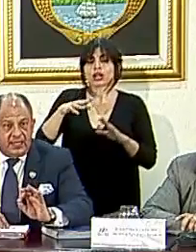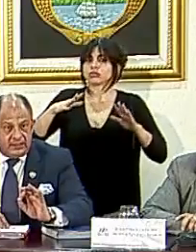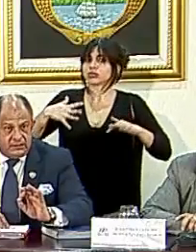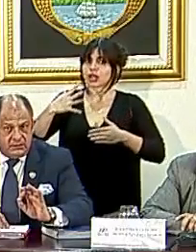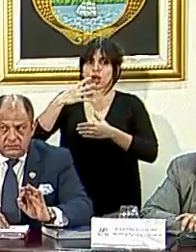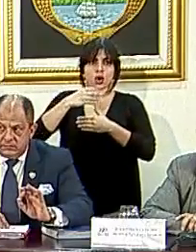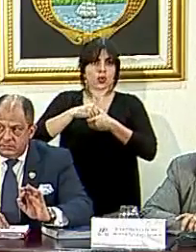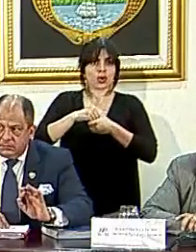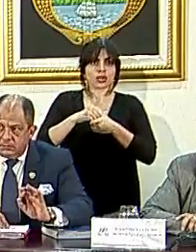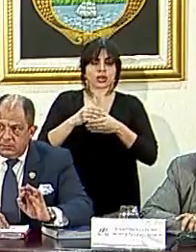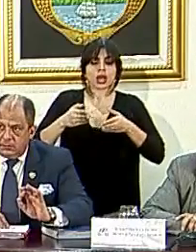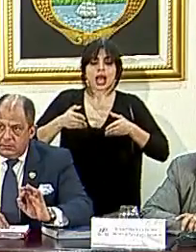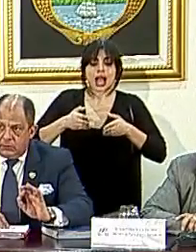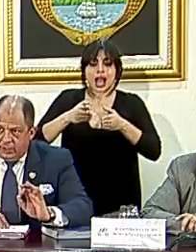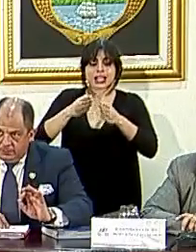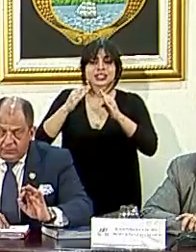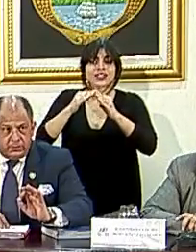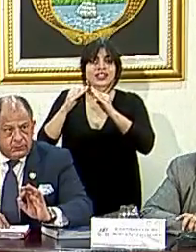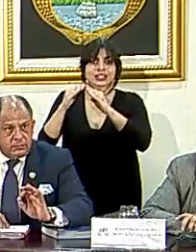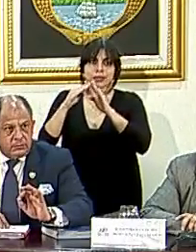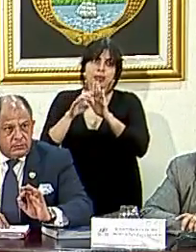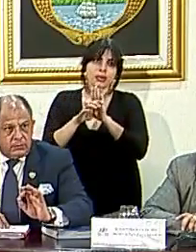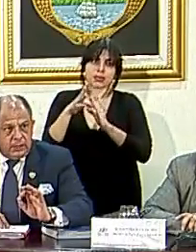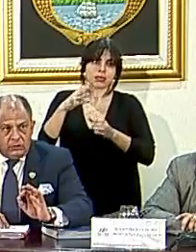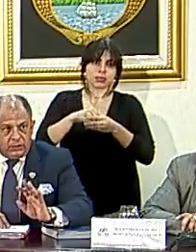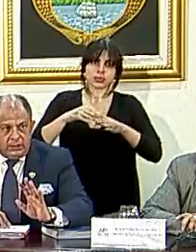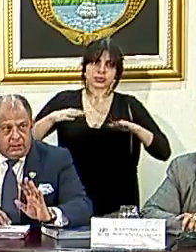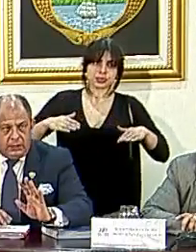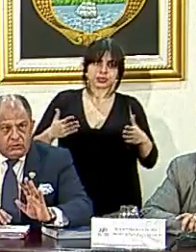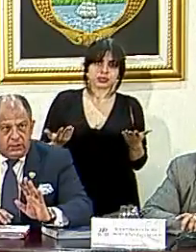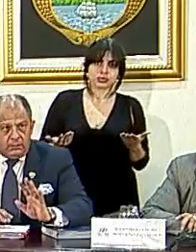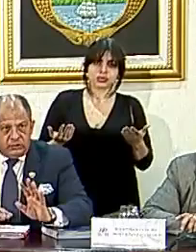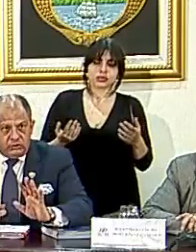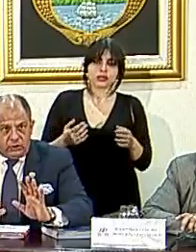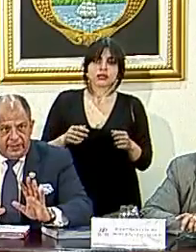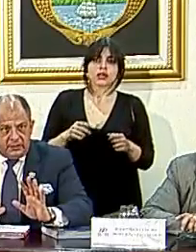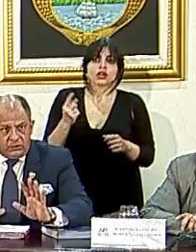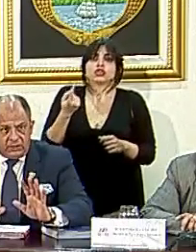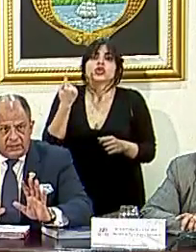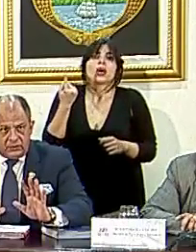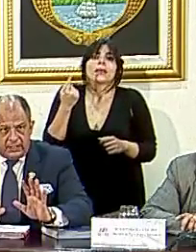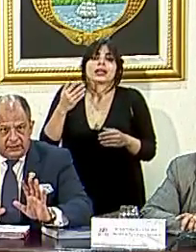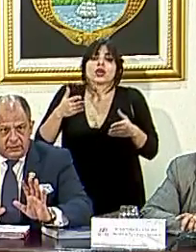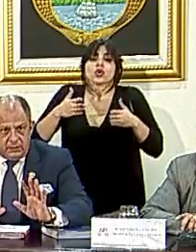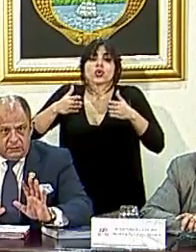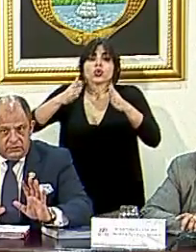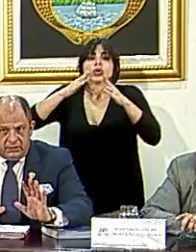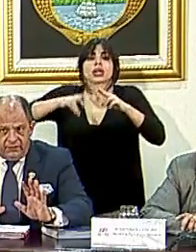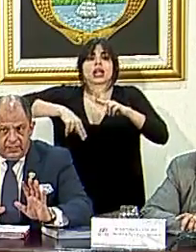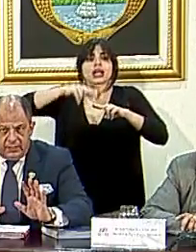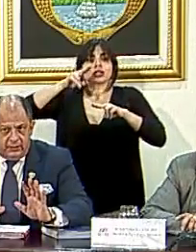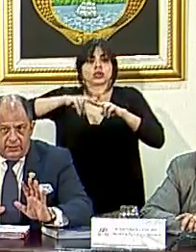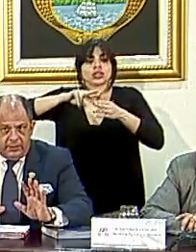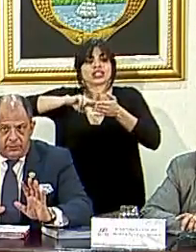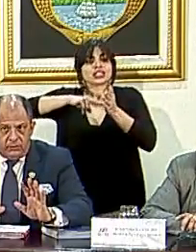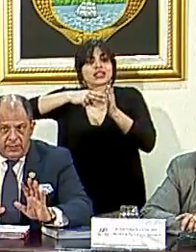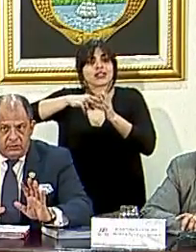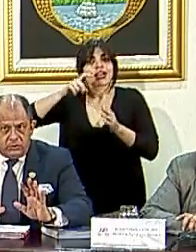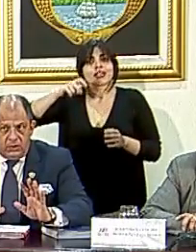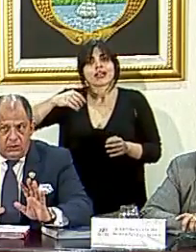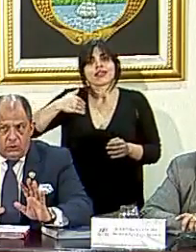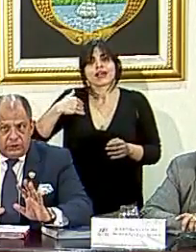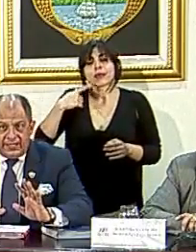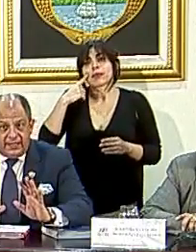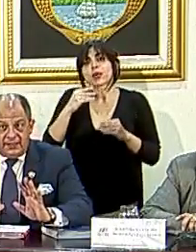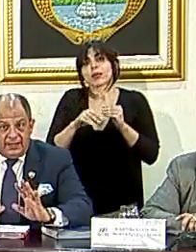caminos vecinales, por ejemplo. En donde son solamente rutas nacionales. Eso significa que debe haber por lo